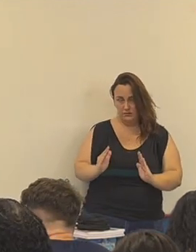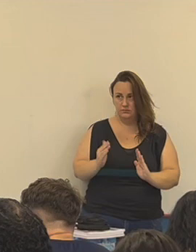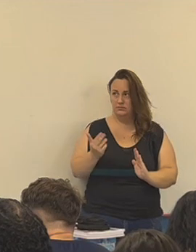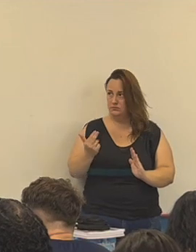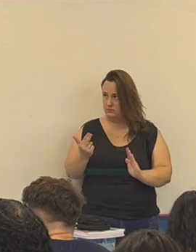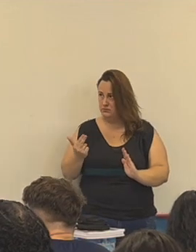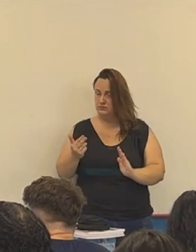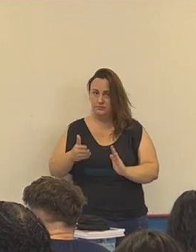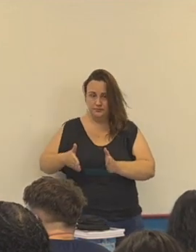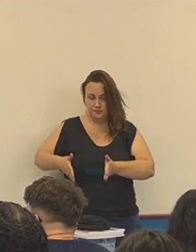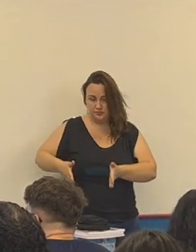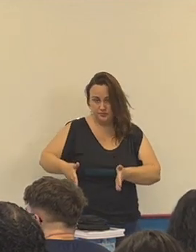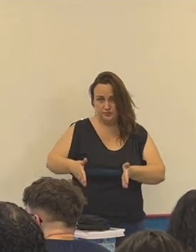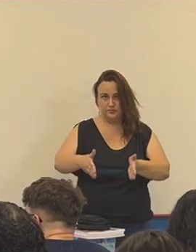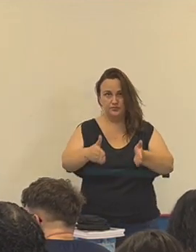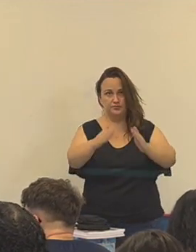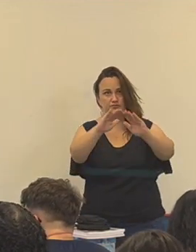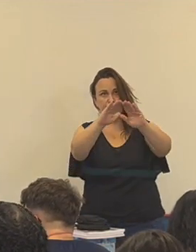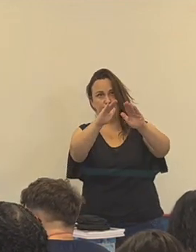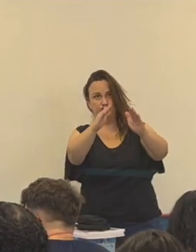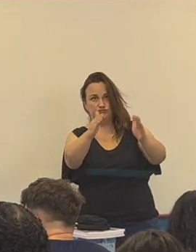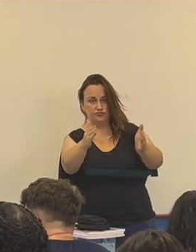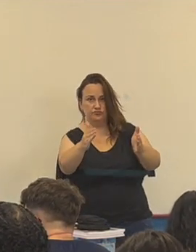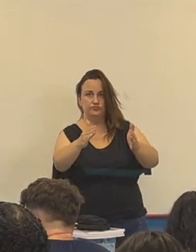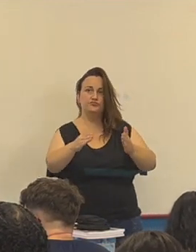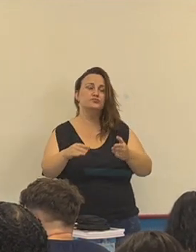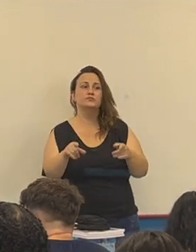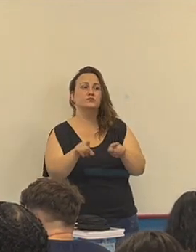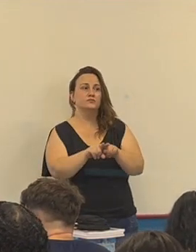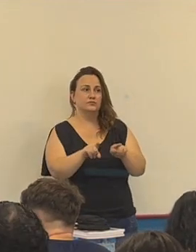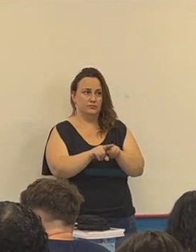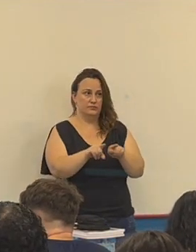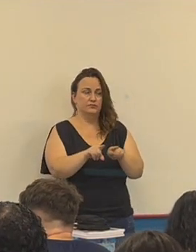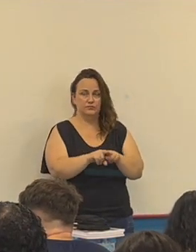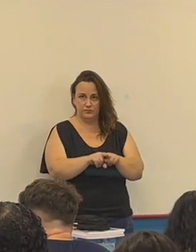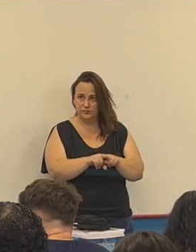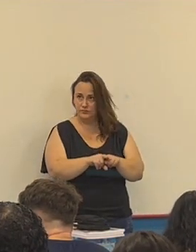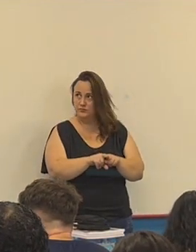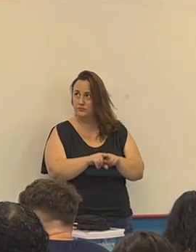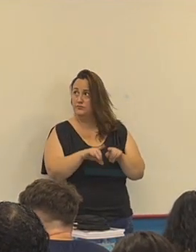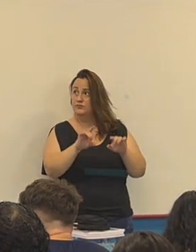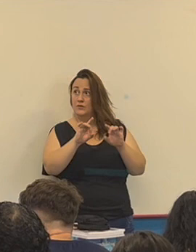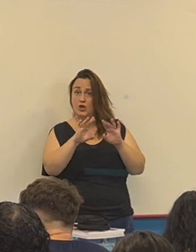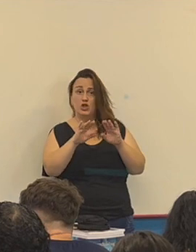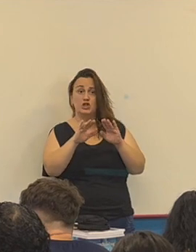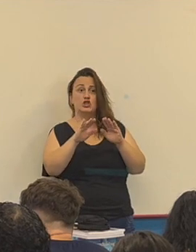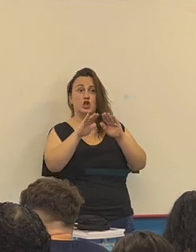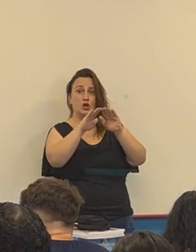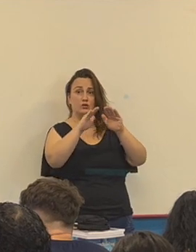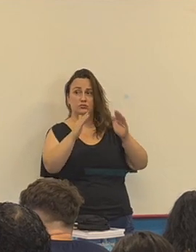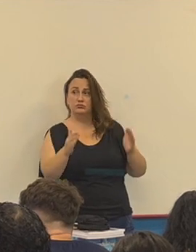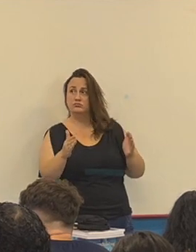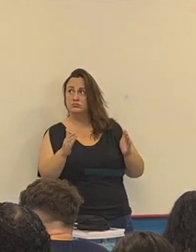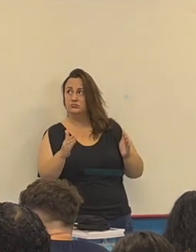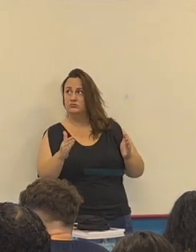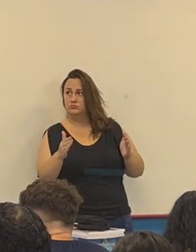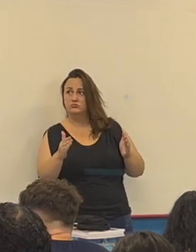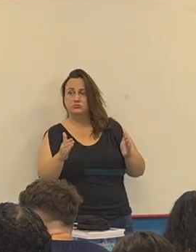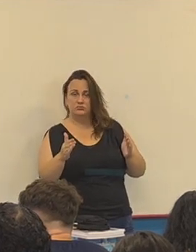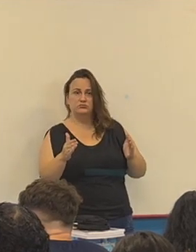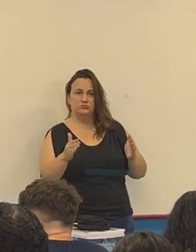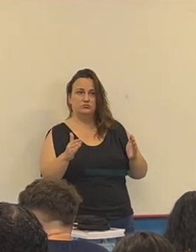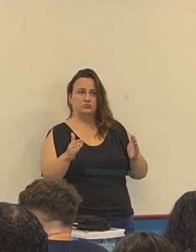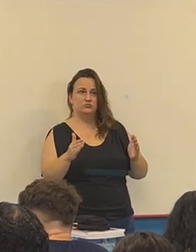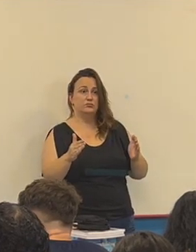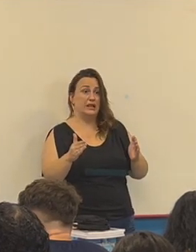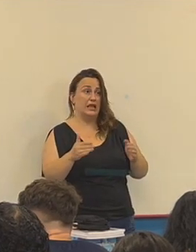nave da igreja, né? Aquele corredorzão que você entra. Então eu consegui, só com o arco de ogiva, que